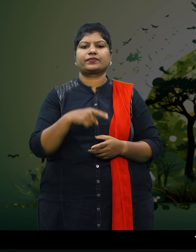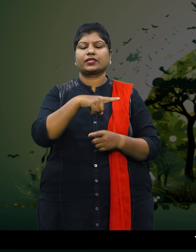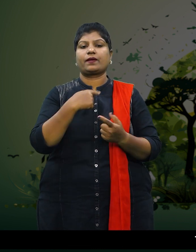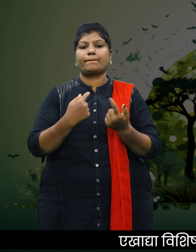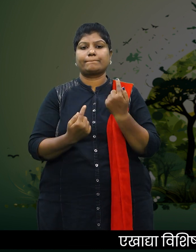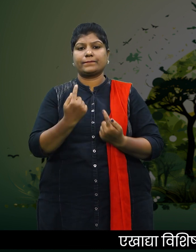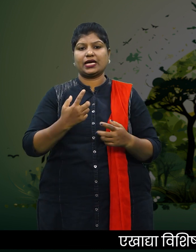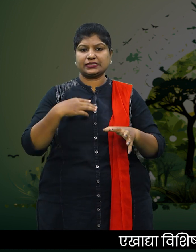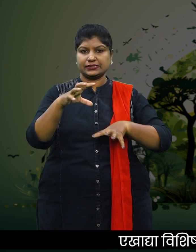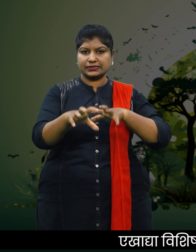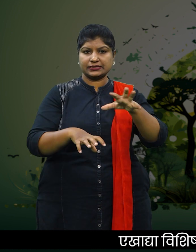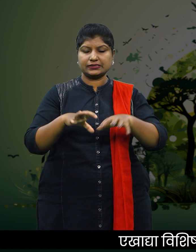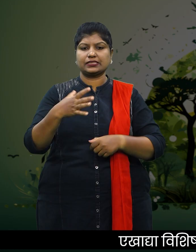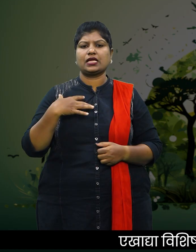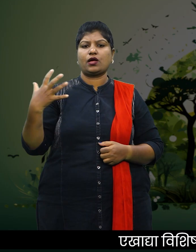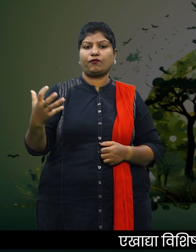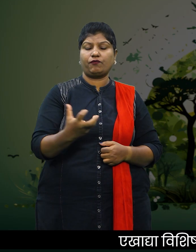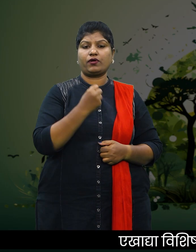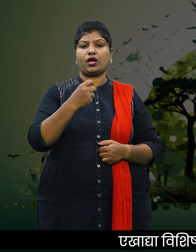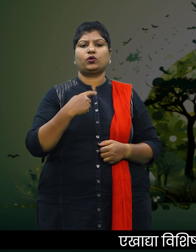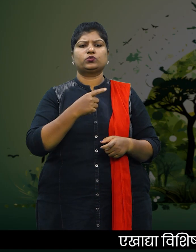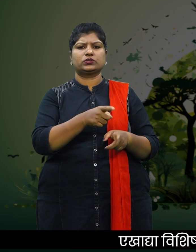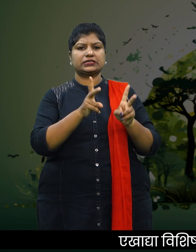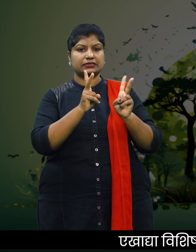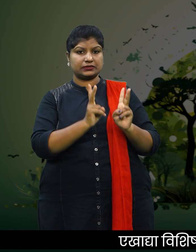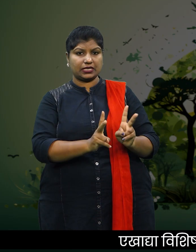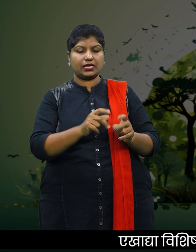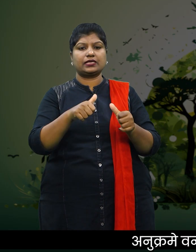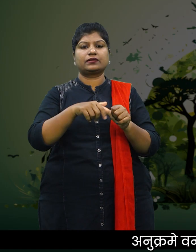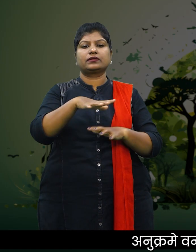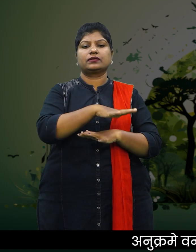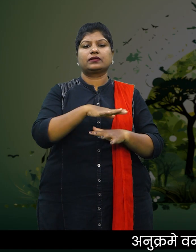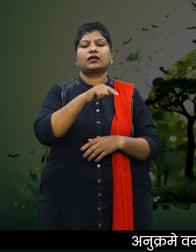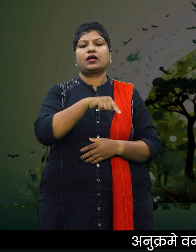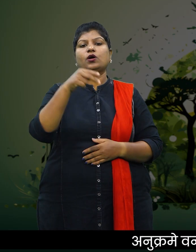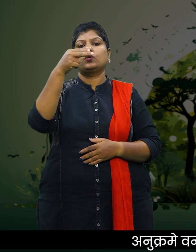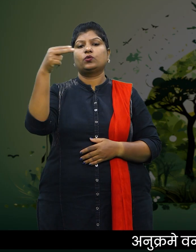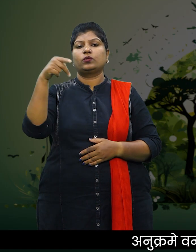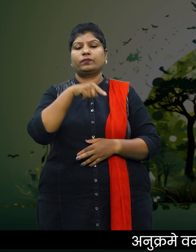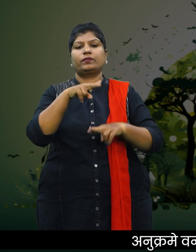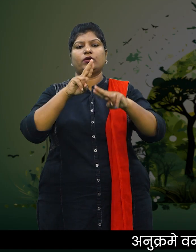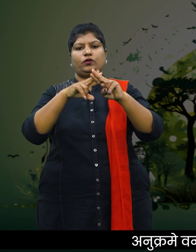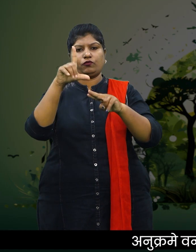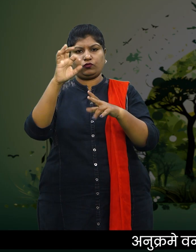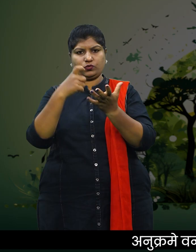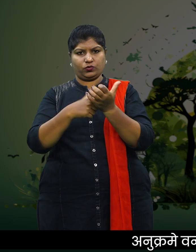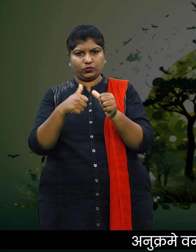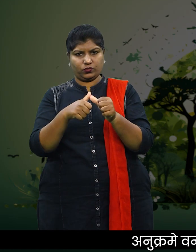प्राणी एखाद्या विशिष्ट क्षेत्रात आढळणाऱ्या त्या क्षेत्राचे अनुक्रमे वनस्पती आणि प्राणी असे